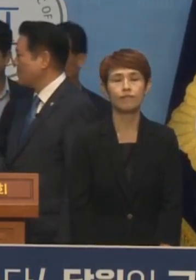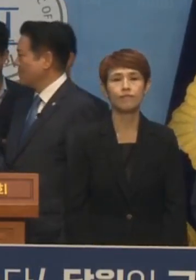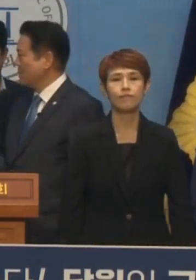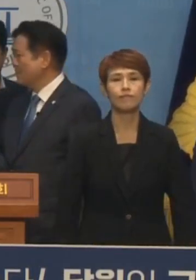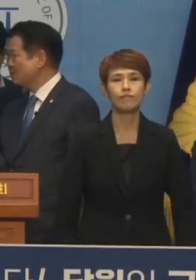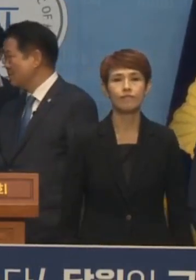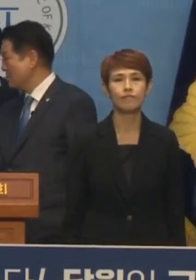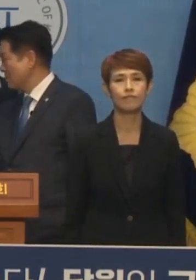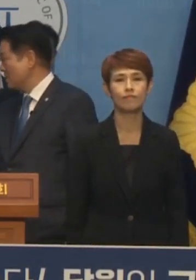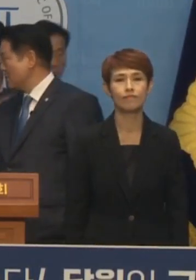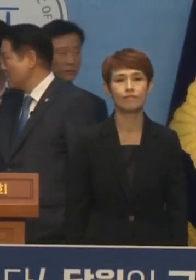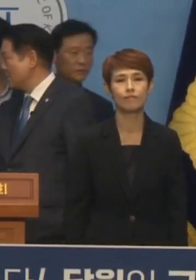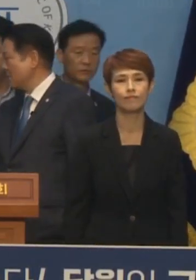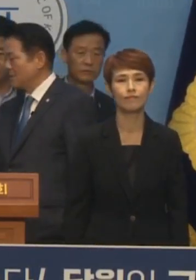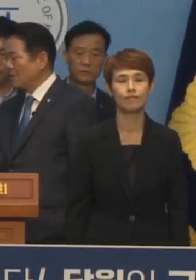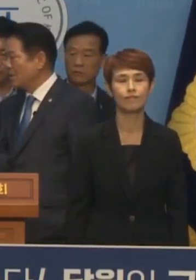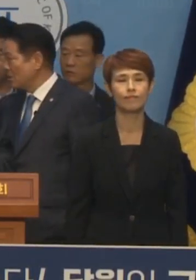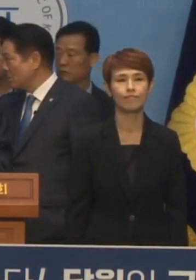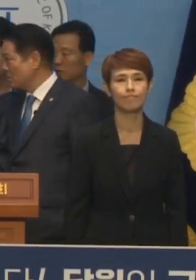의원님들